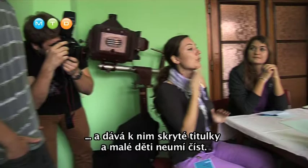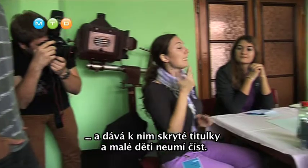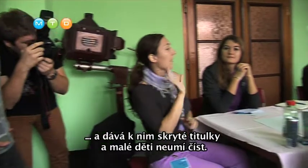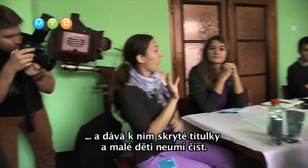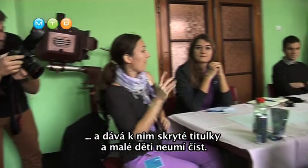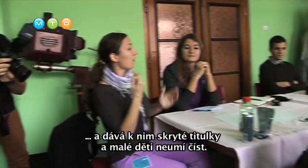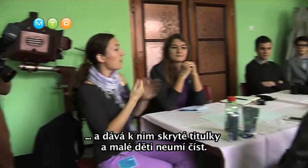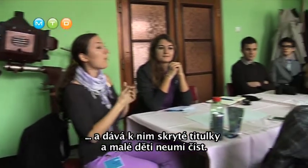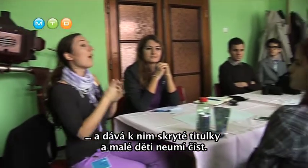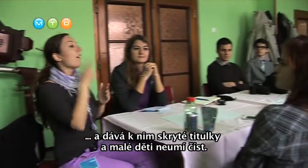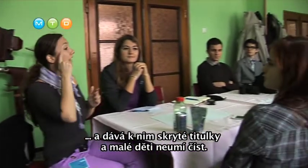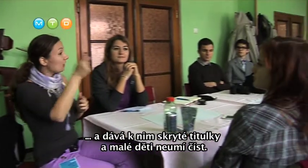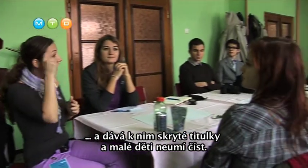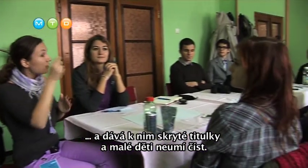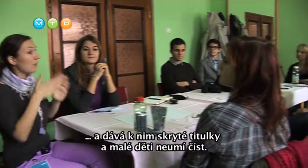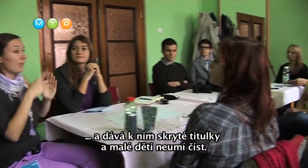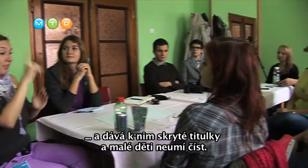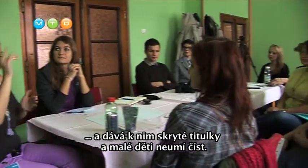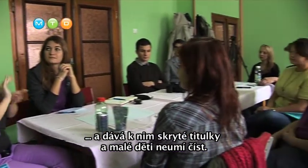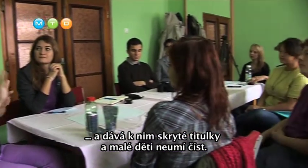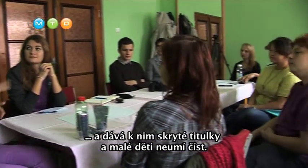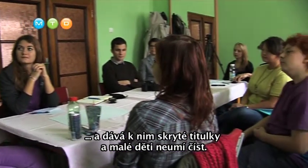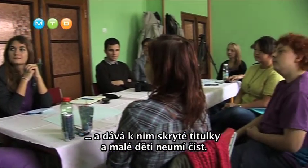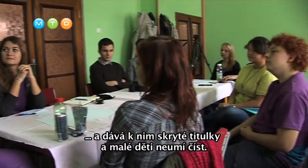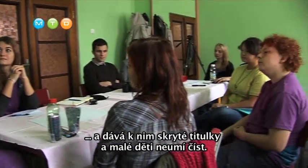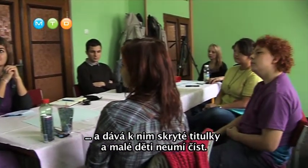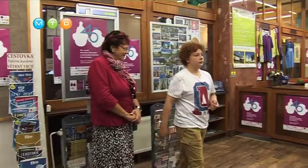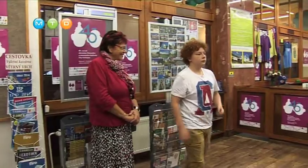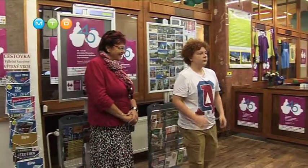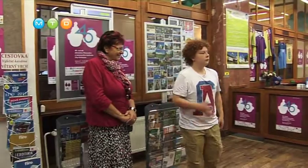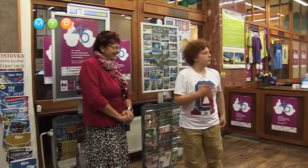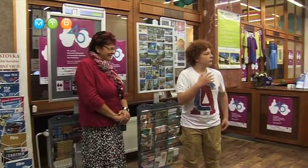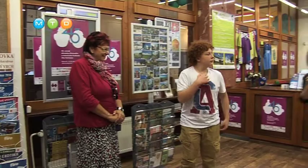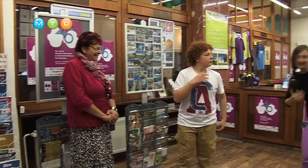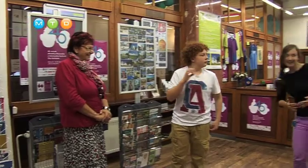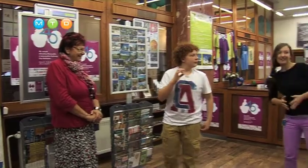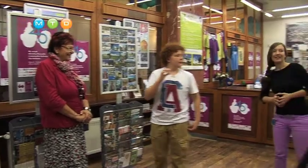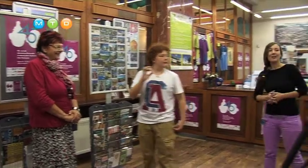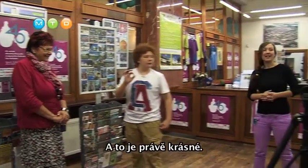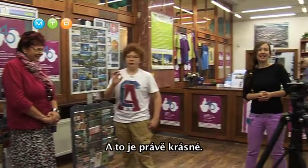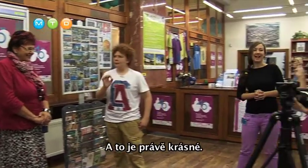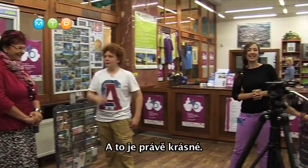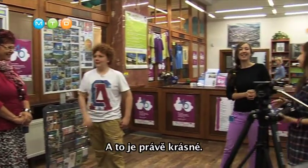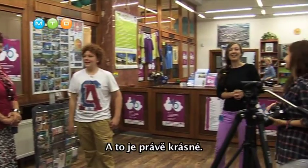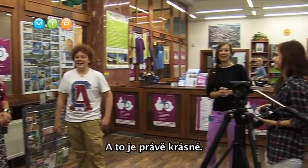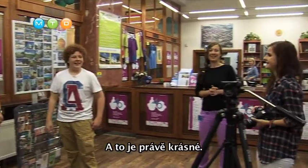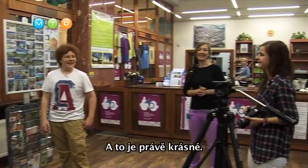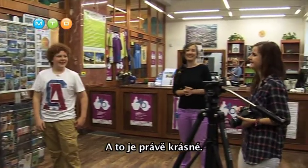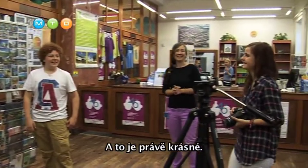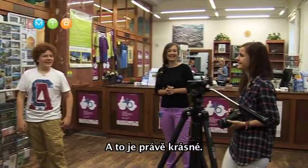A dává k ním skryté titulky a malé děti nemůžou číst, takže... Vypadá to krásně. Tak